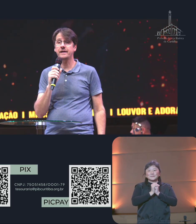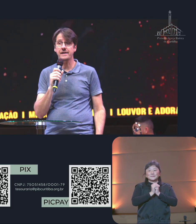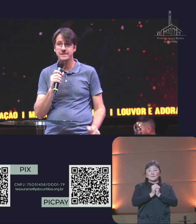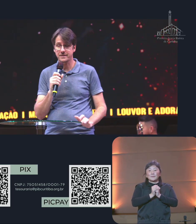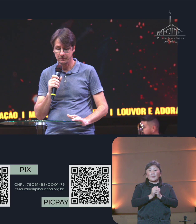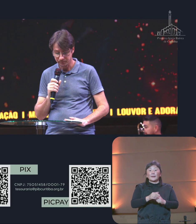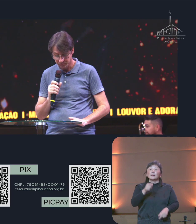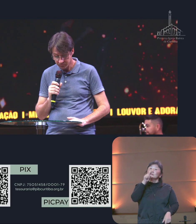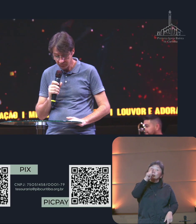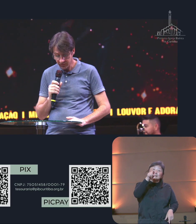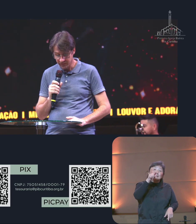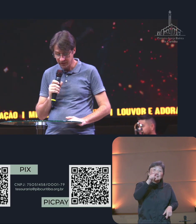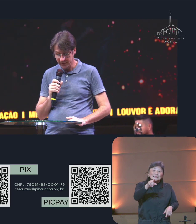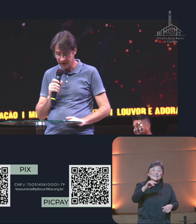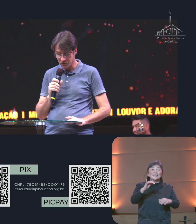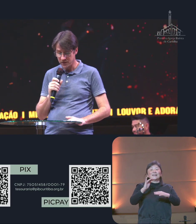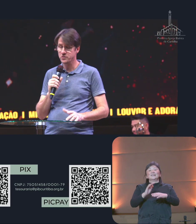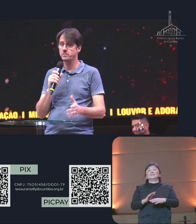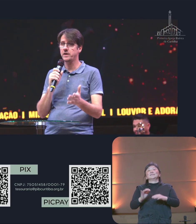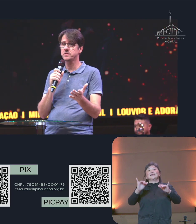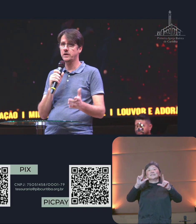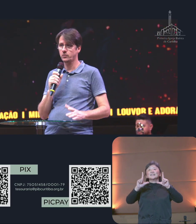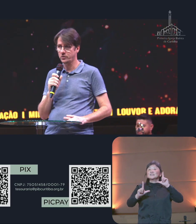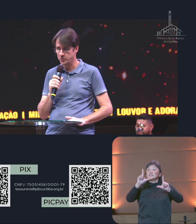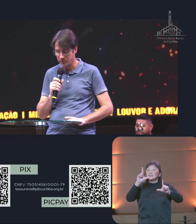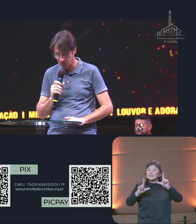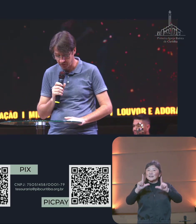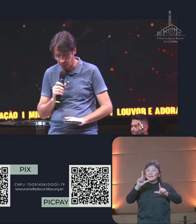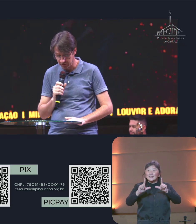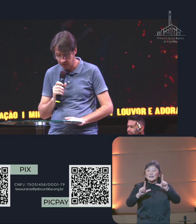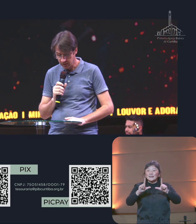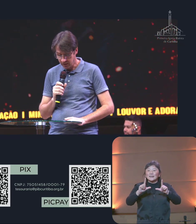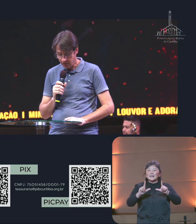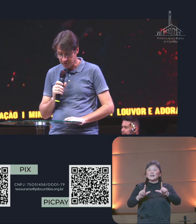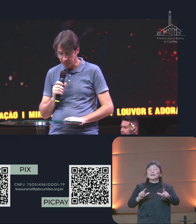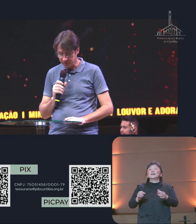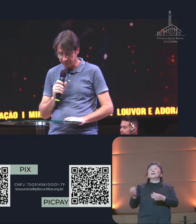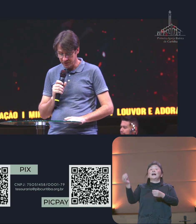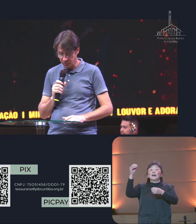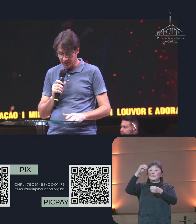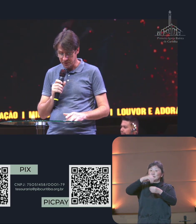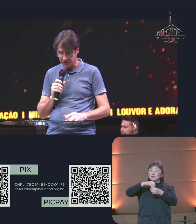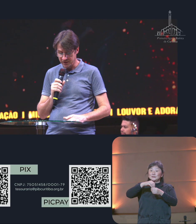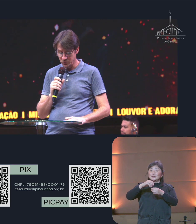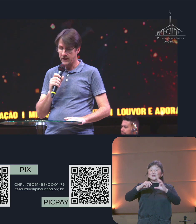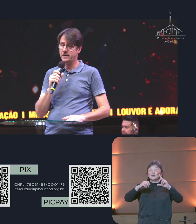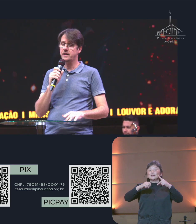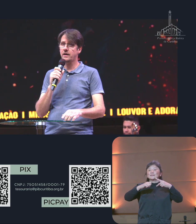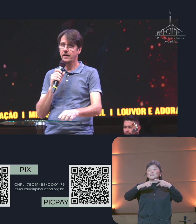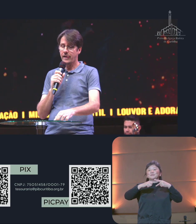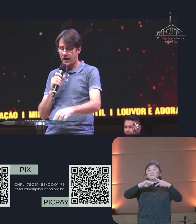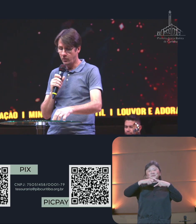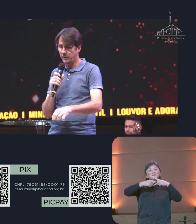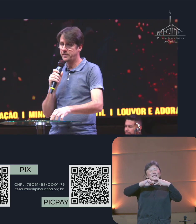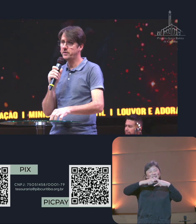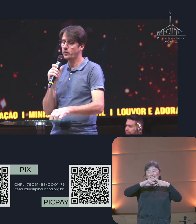está em casa, que também quer usar os meios eletrônicos para contribuir, você pode fazer o Pix para